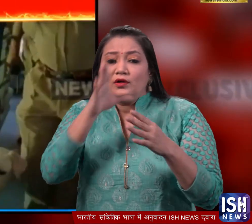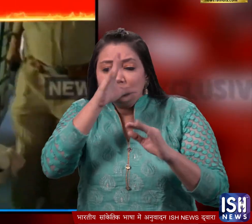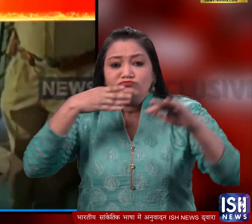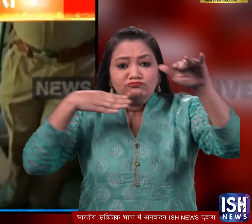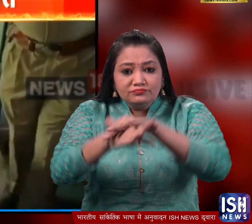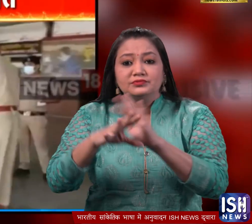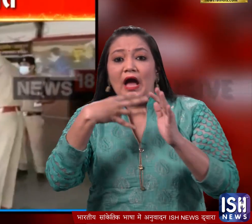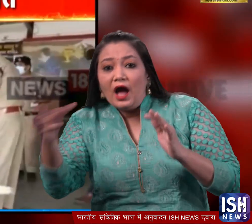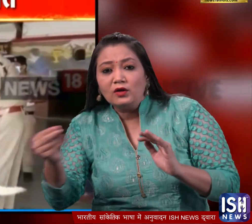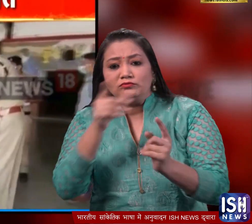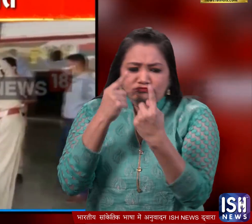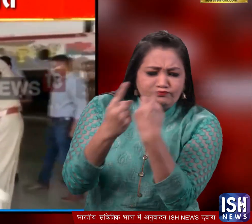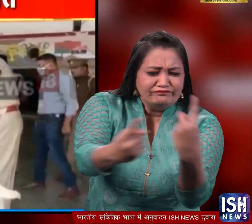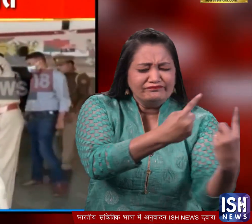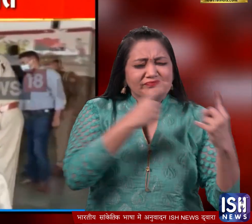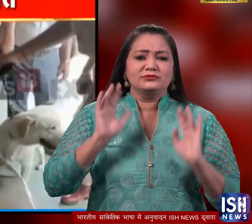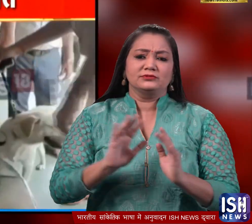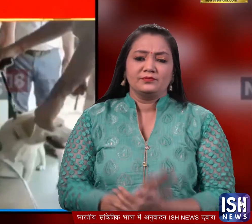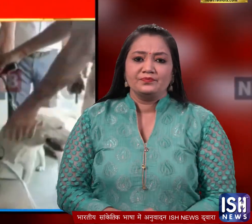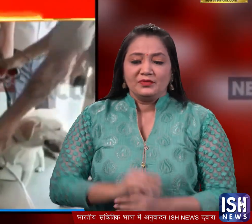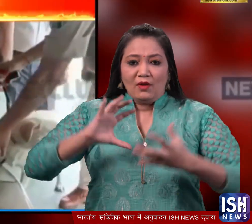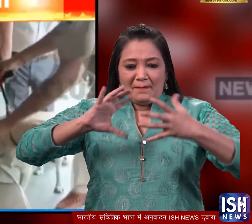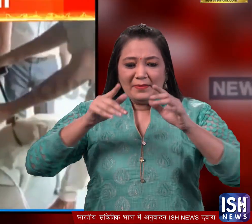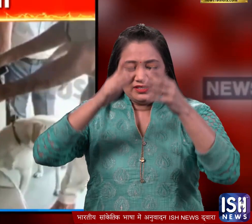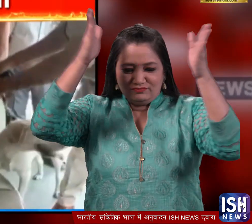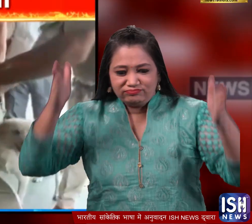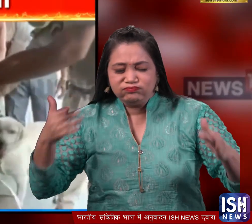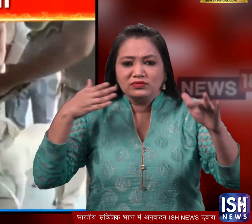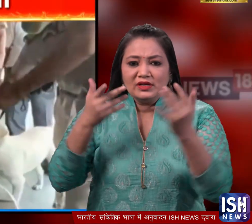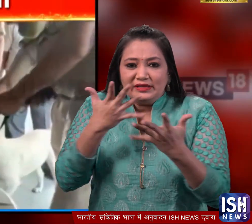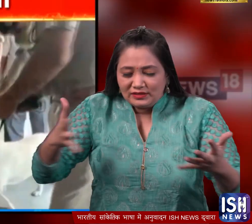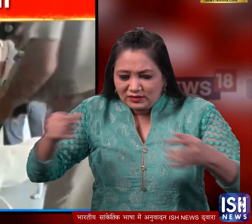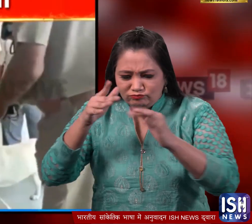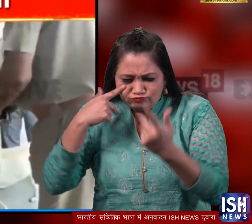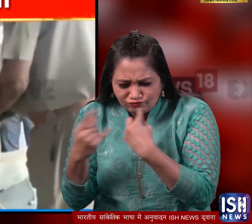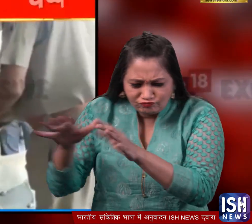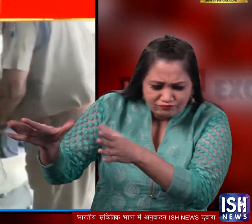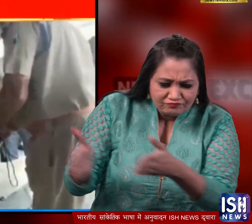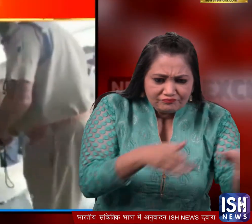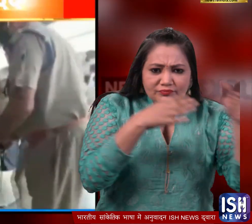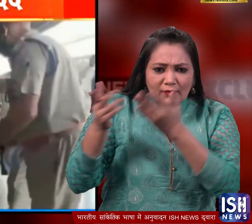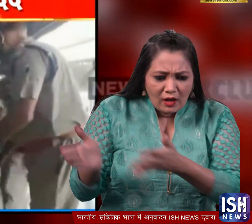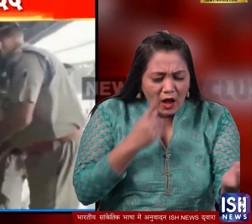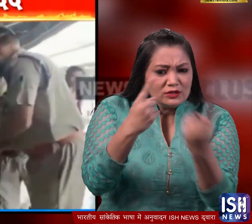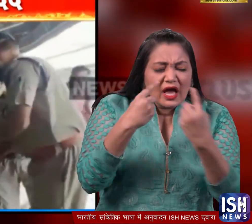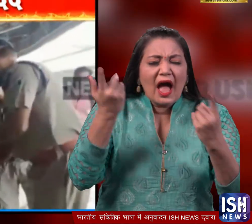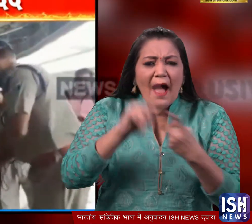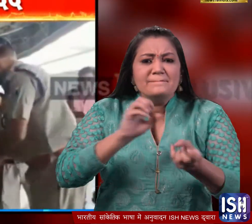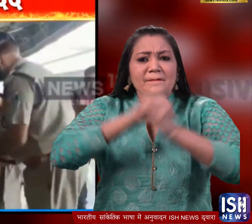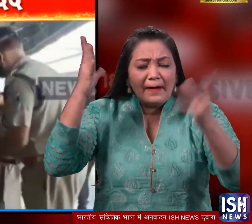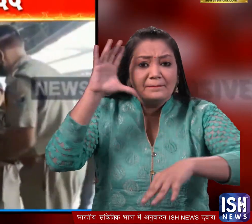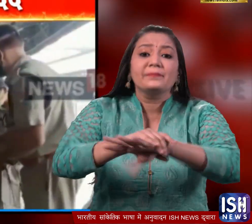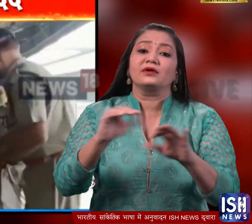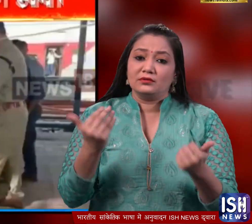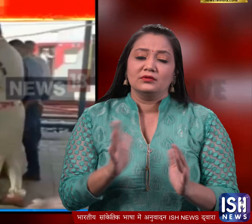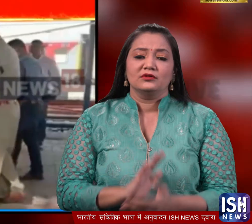से ट्रेन के अंदर और बाहर दोनों जगह तलाशी ली गई। एक मशीन के जरिए लोगों के सामान को टटोला गया, ताकि किसी भी तरह के विस्फोटक सामान